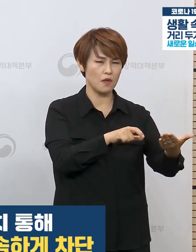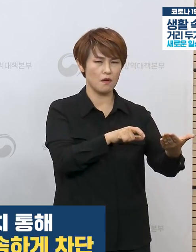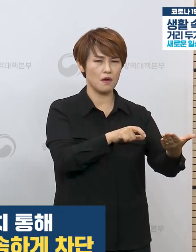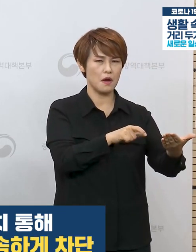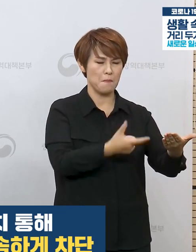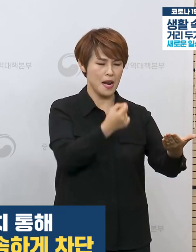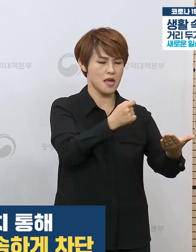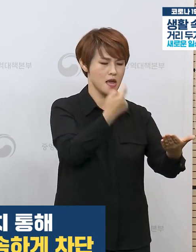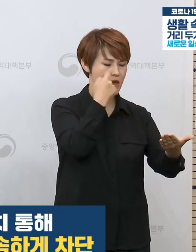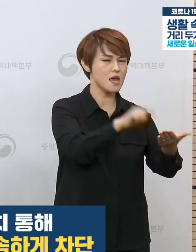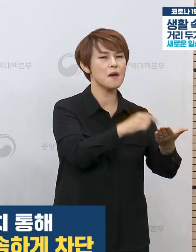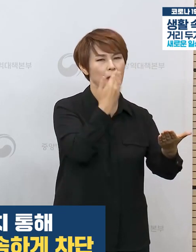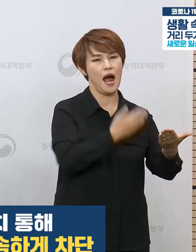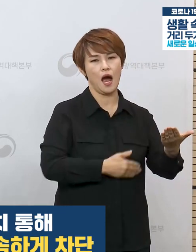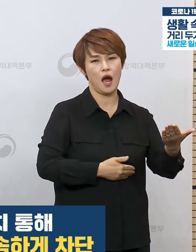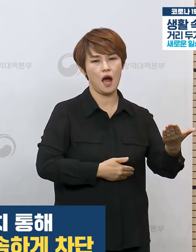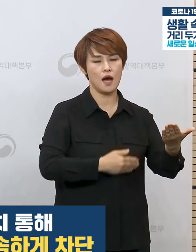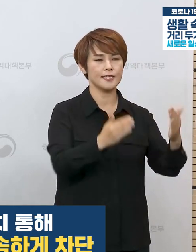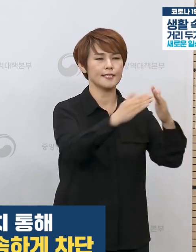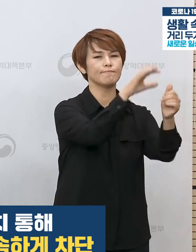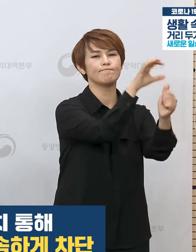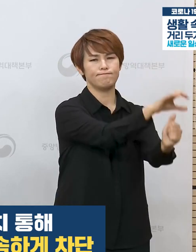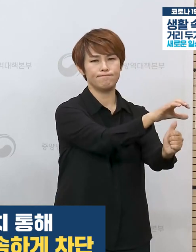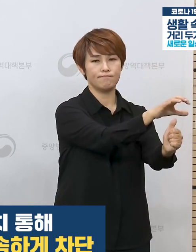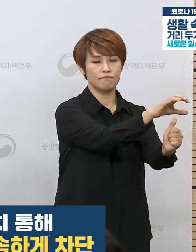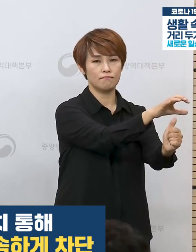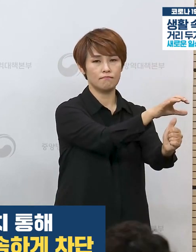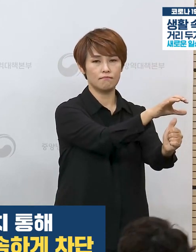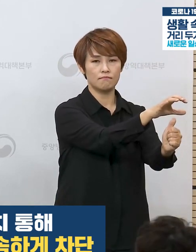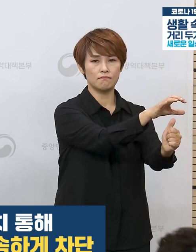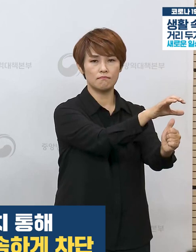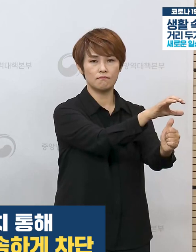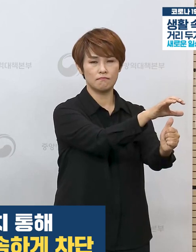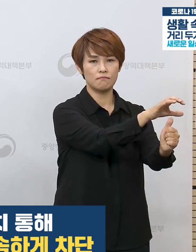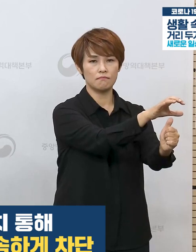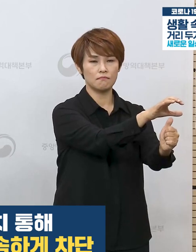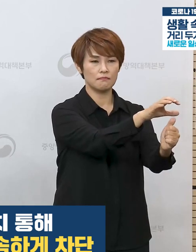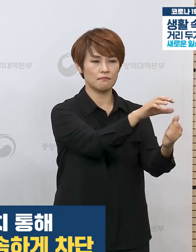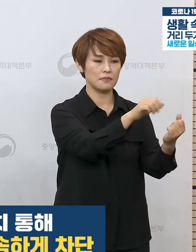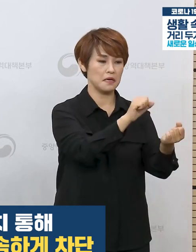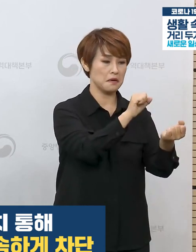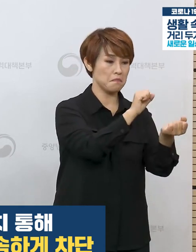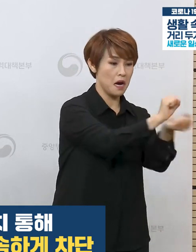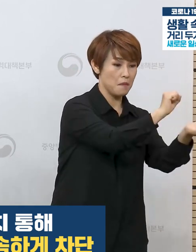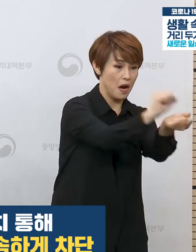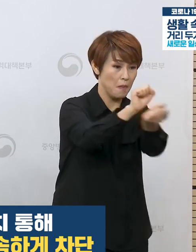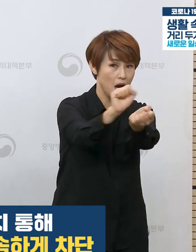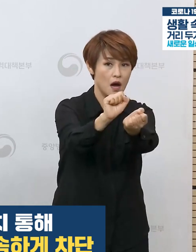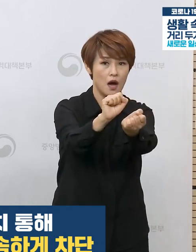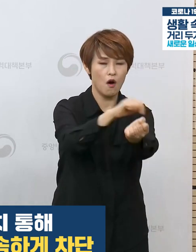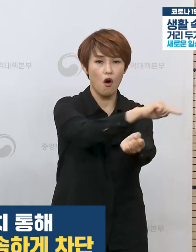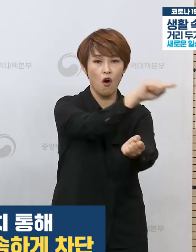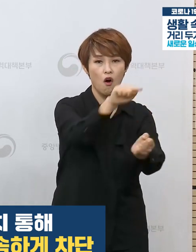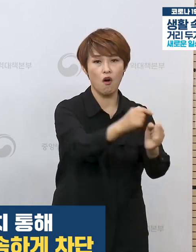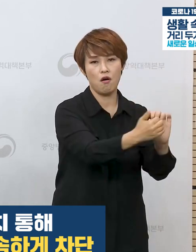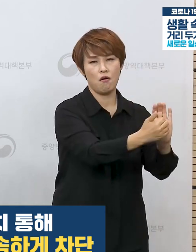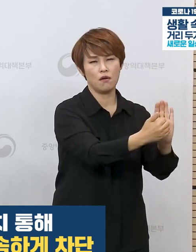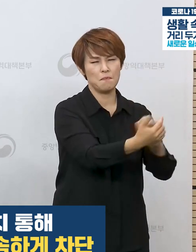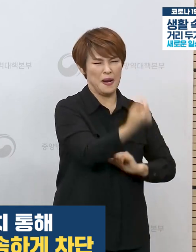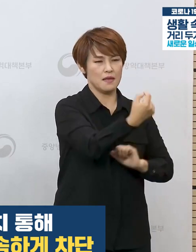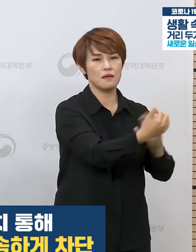했고 이분들에 대한 자가격리 조치를 통해서 이분들이 2차, 3차 전파로 이어지는 거를